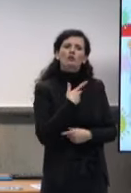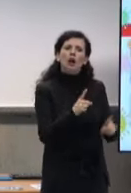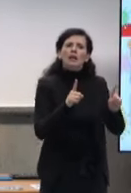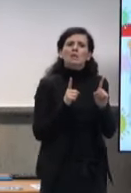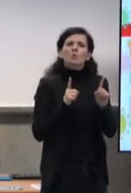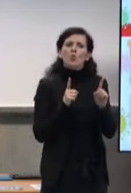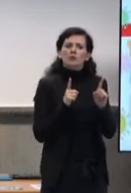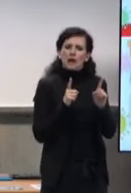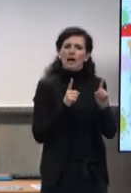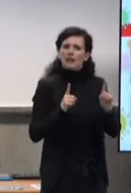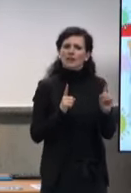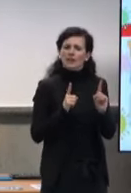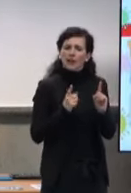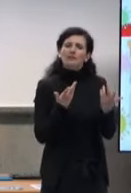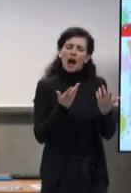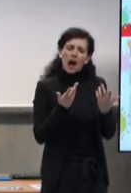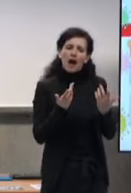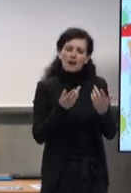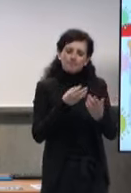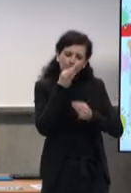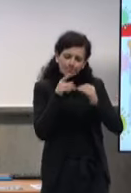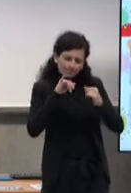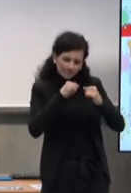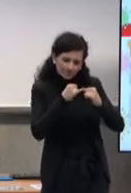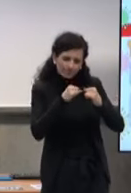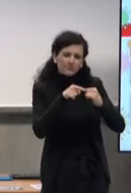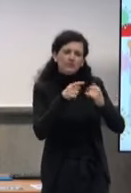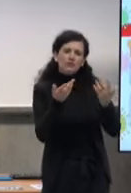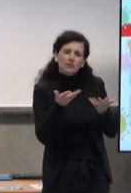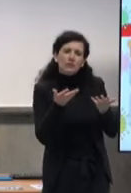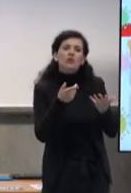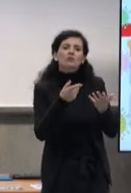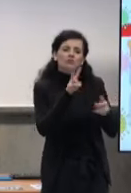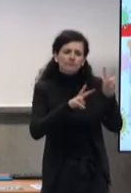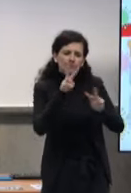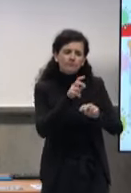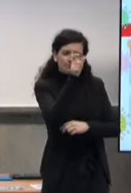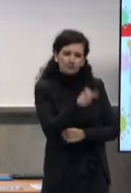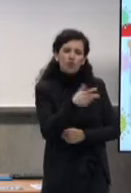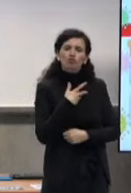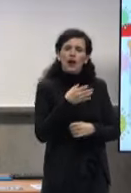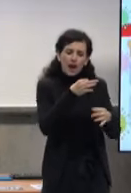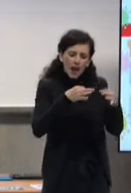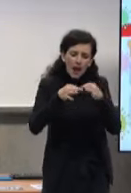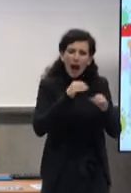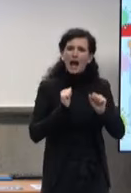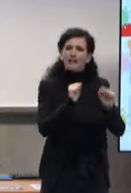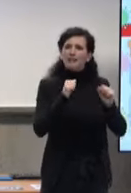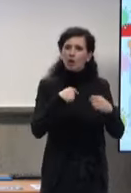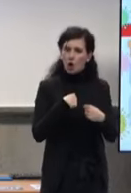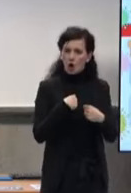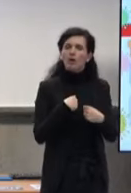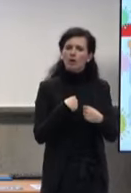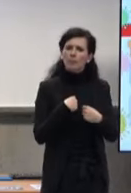e quindi cercano degli anticorpi non entro nel dettaglio e là dove c'è una persona con degli anticorpi e non è portatrice del virus